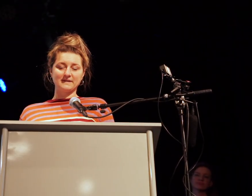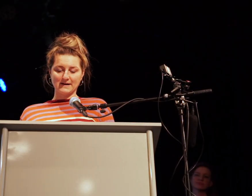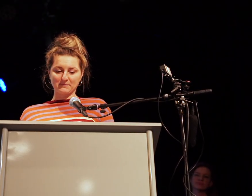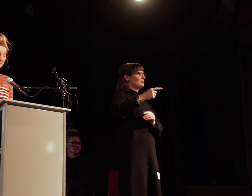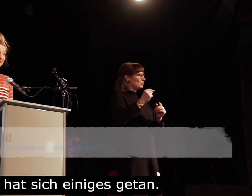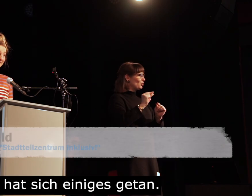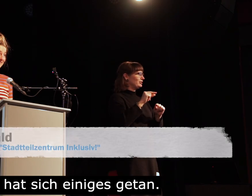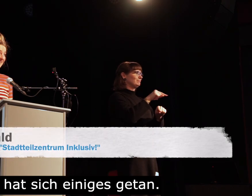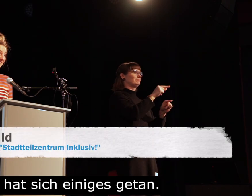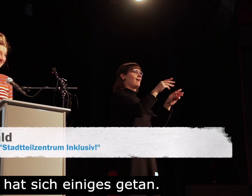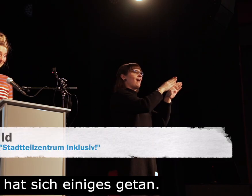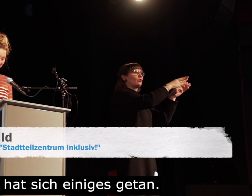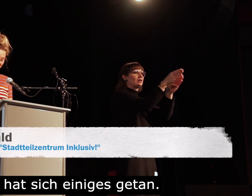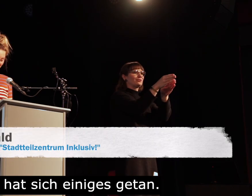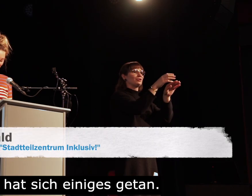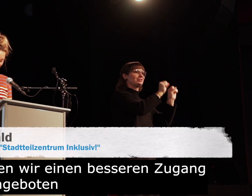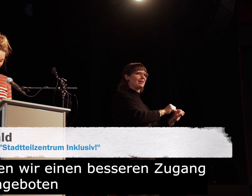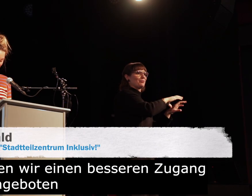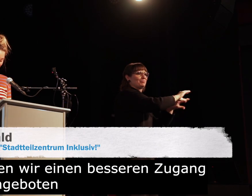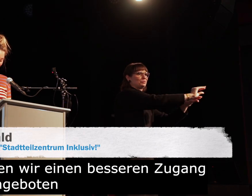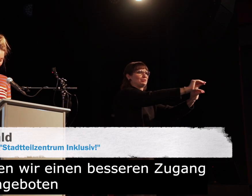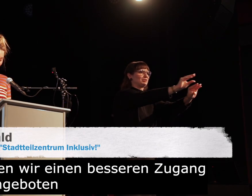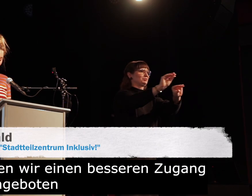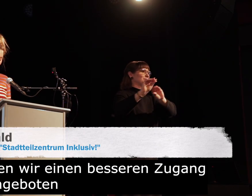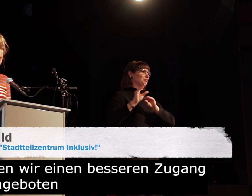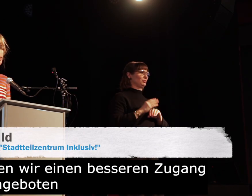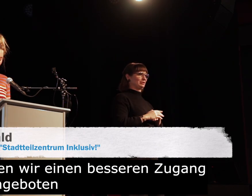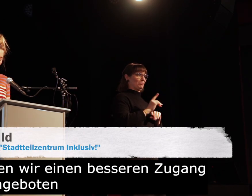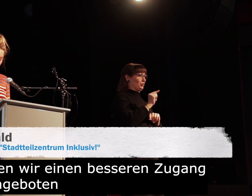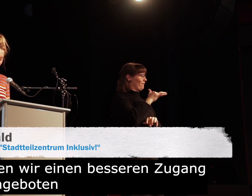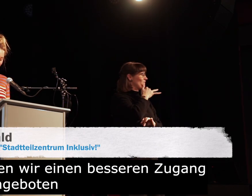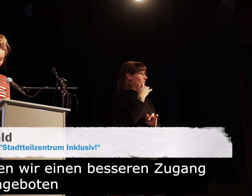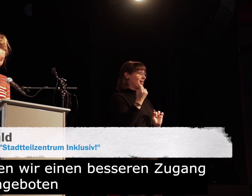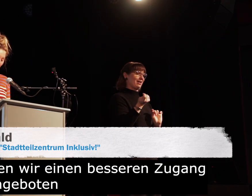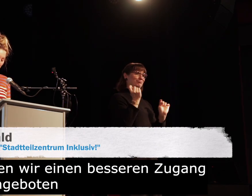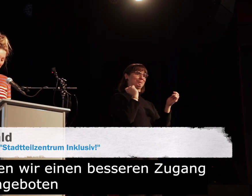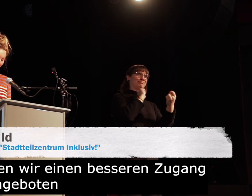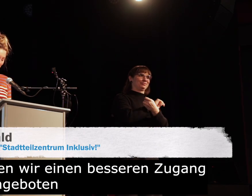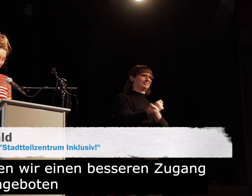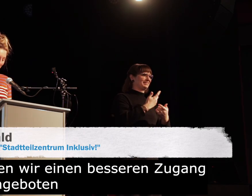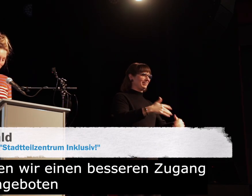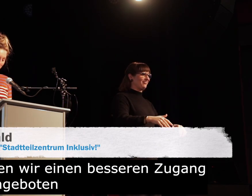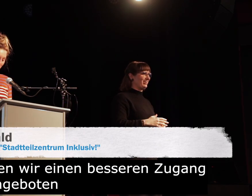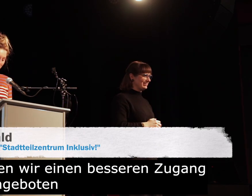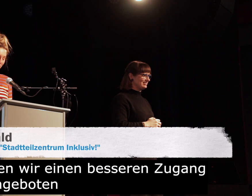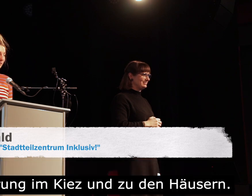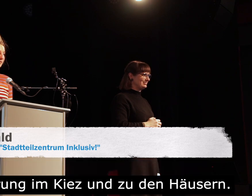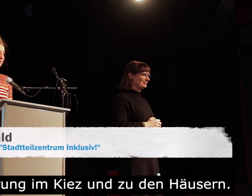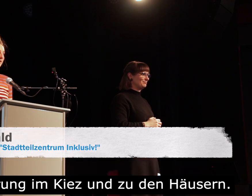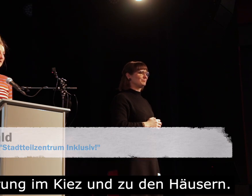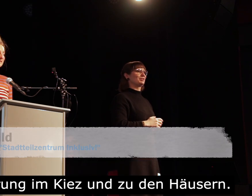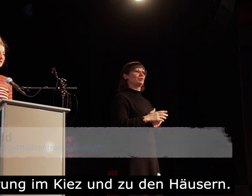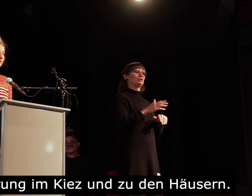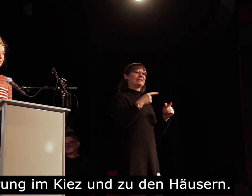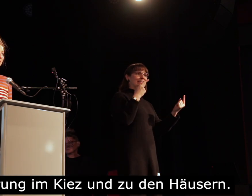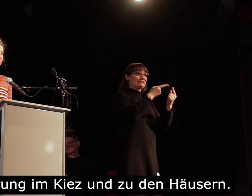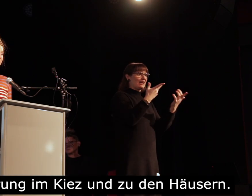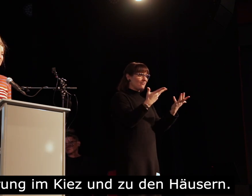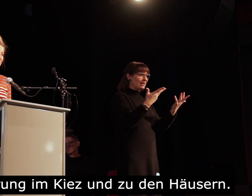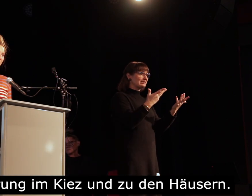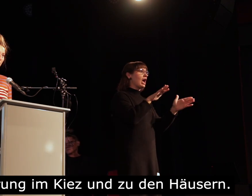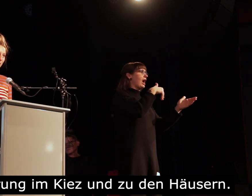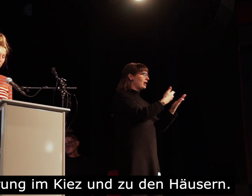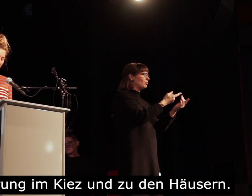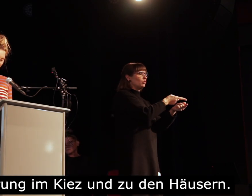Knoten. Da hat sich einiges getan. So schaffen wir einen besseren Zugang zu den Angeboten und Orientierung